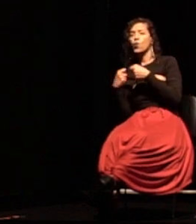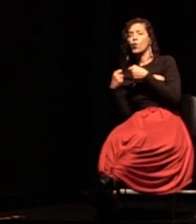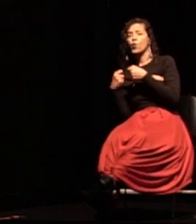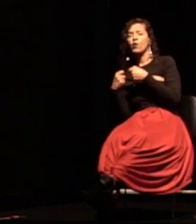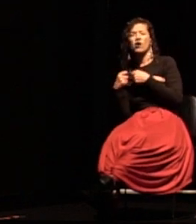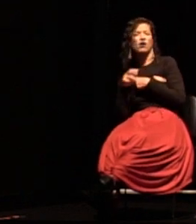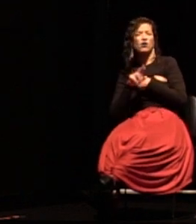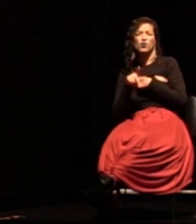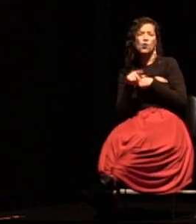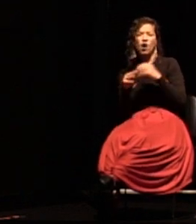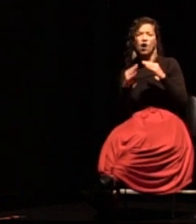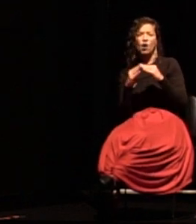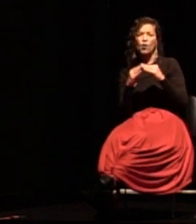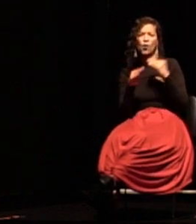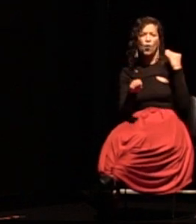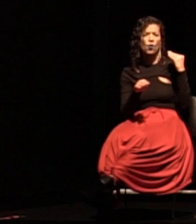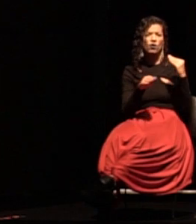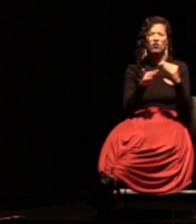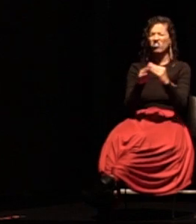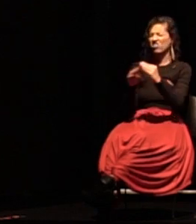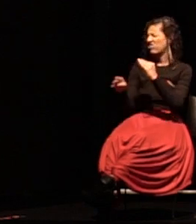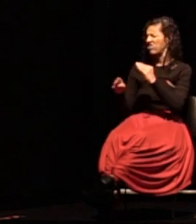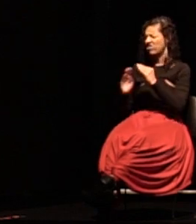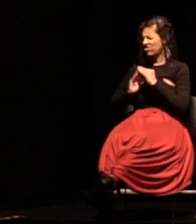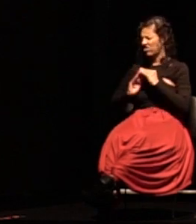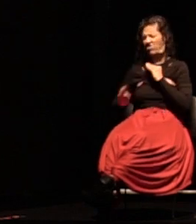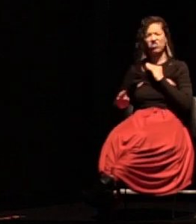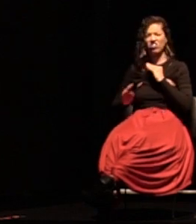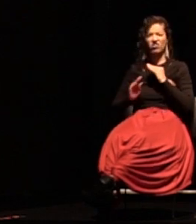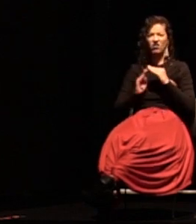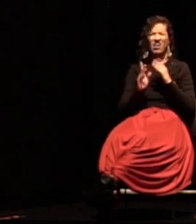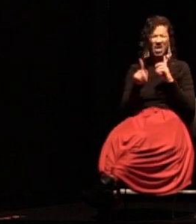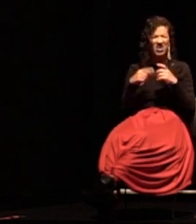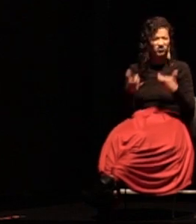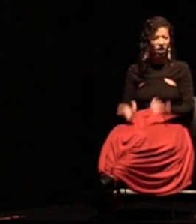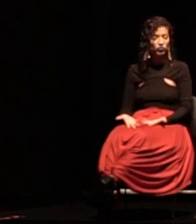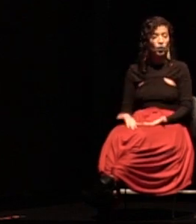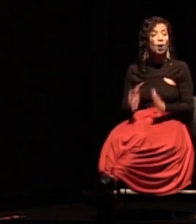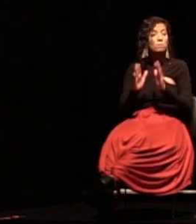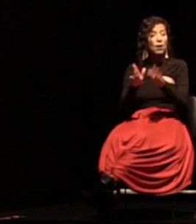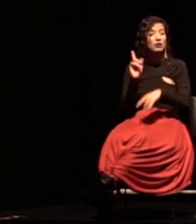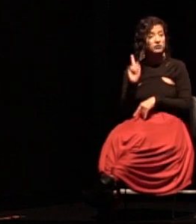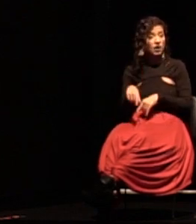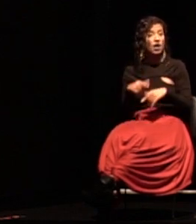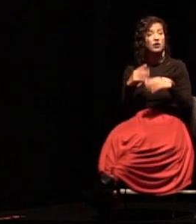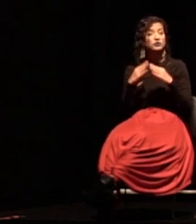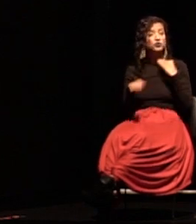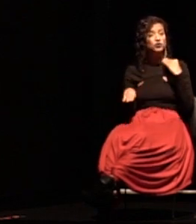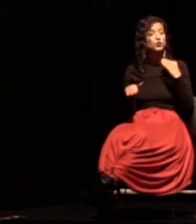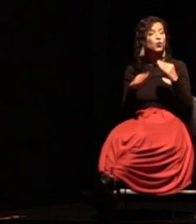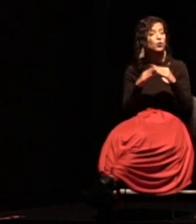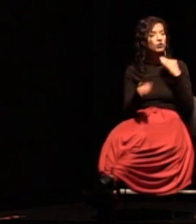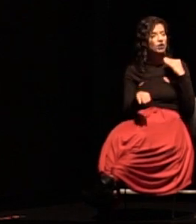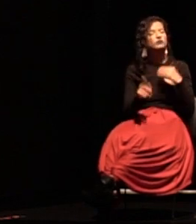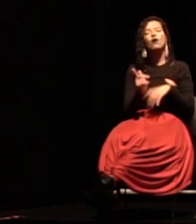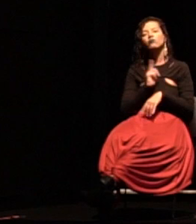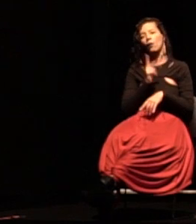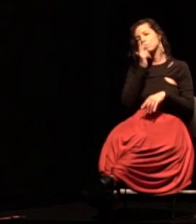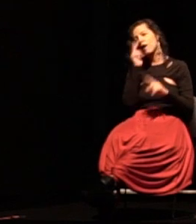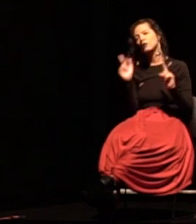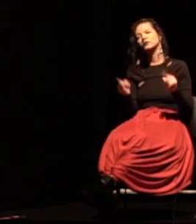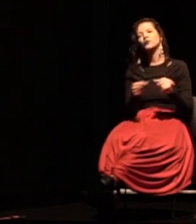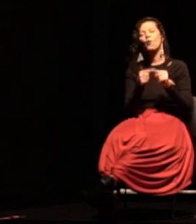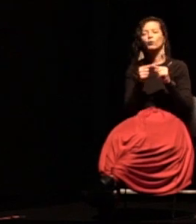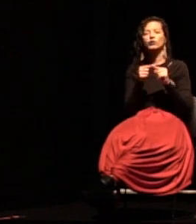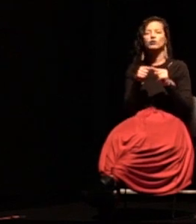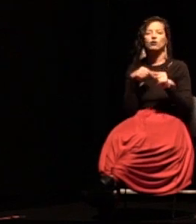era uma concordância, porque era chato. Não, era uma discordância. Mas uma discordância compactuada, no sentido de